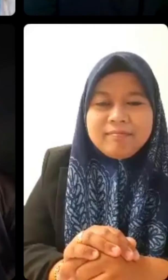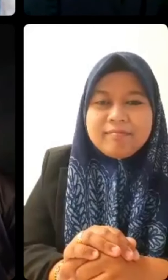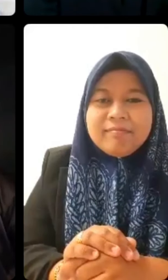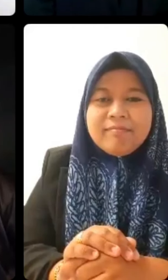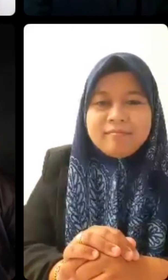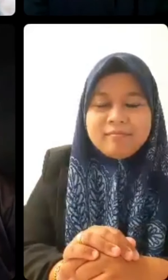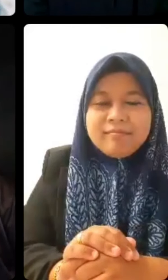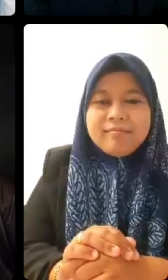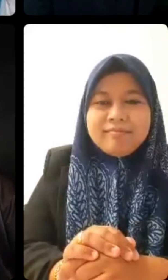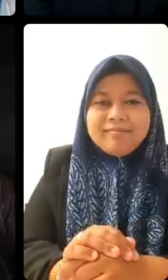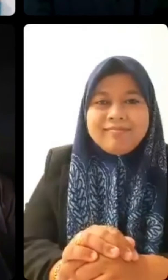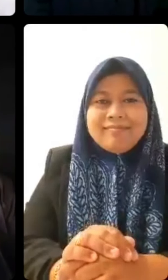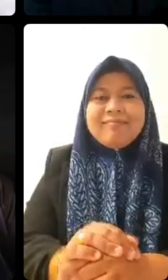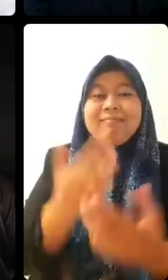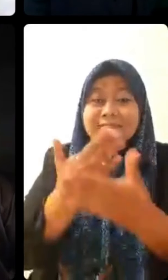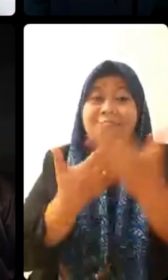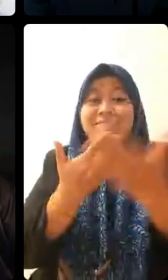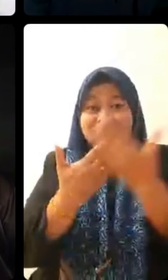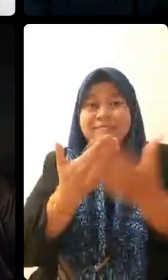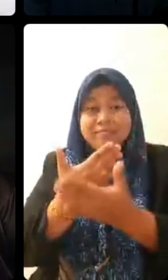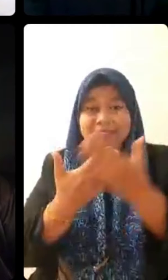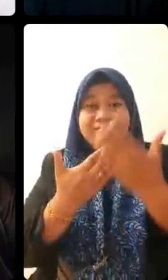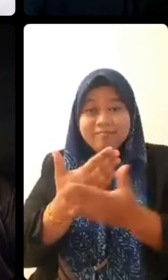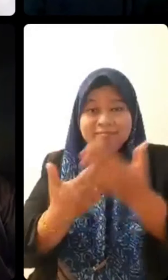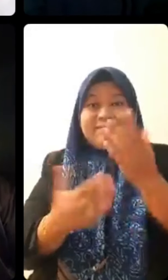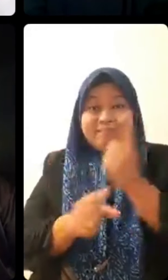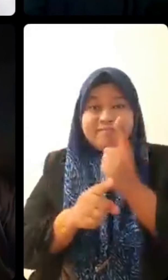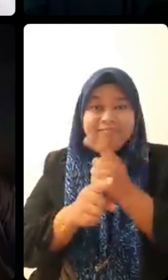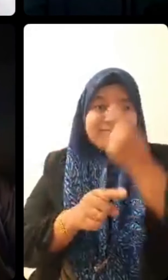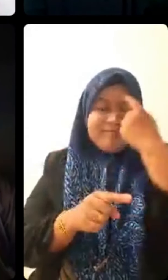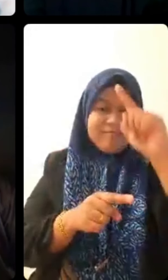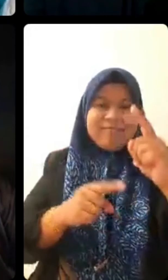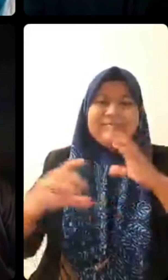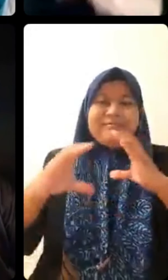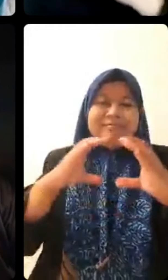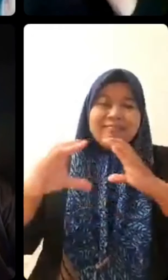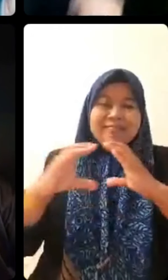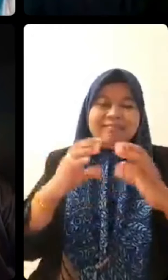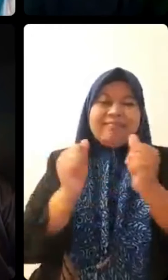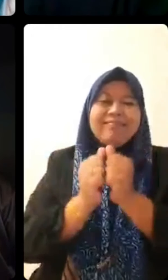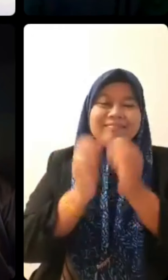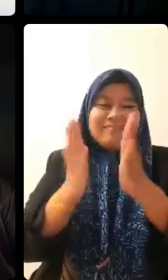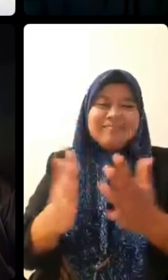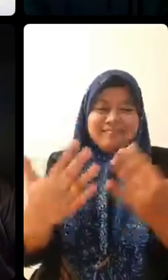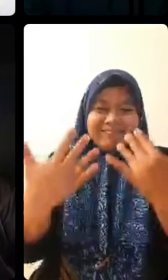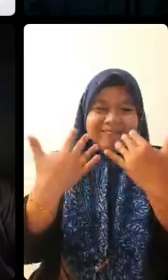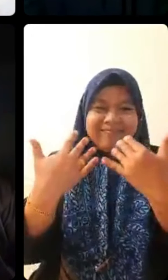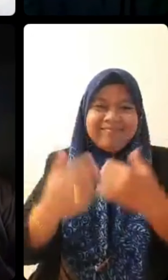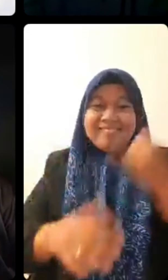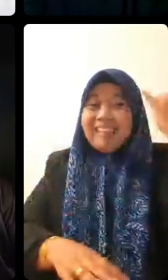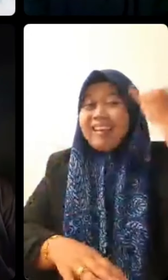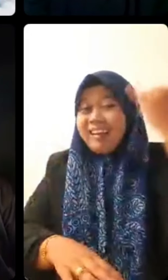Memudahkan lagi lah kan, kita nak berinteraksi dengan orang followers kita. Idea yang sangat bagus Cik Anis.